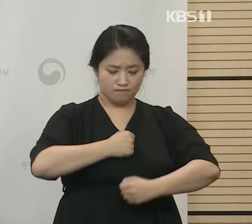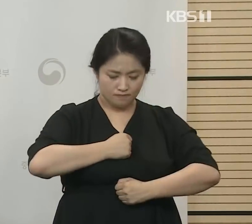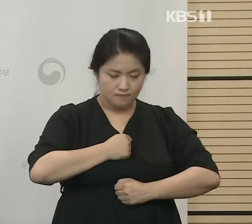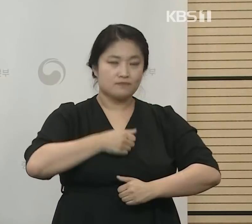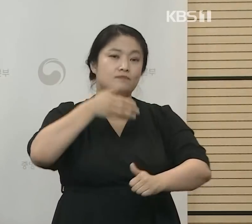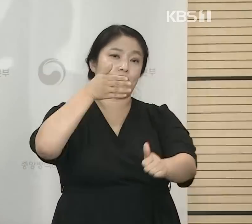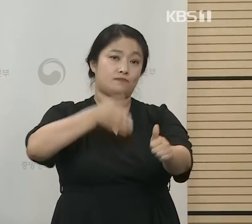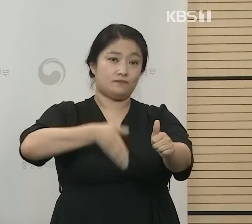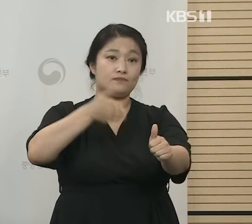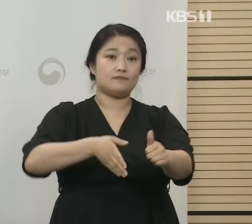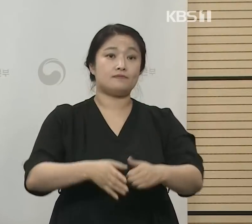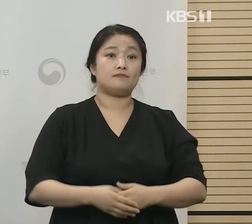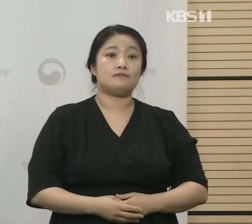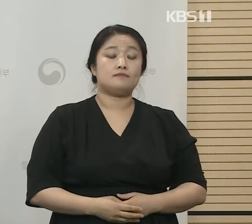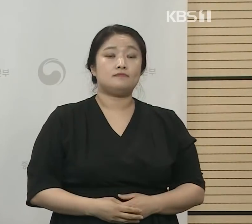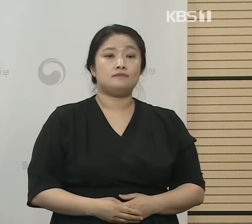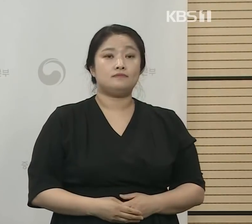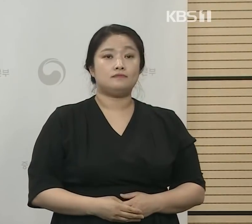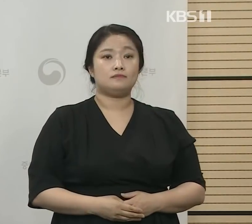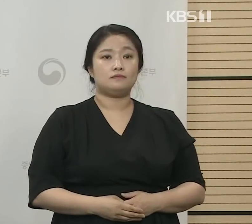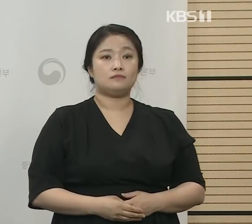주실 것을 당부를 드립니다.